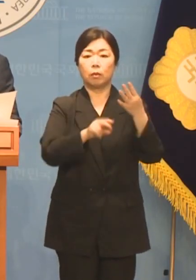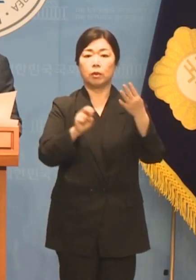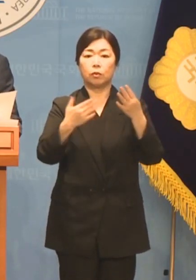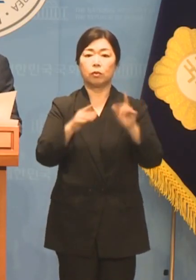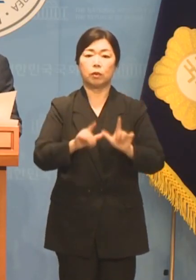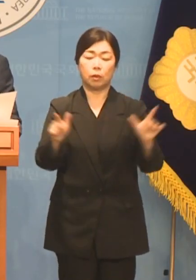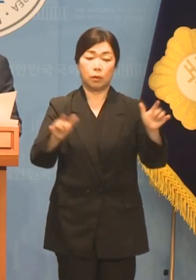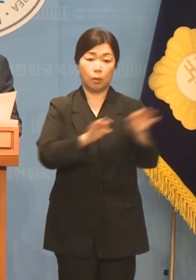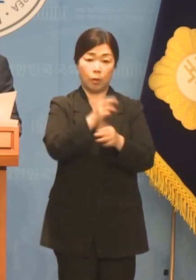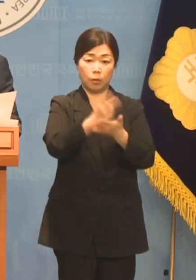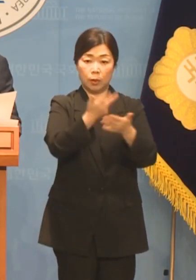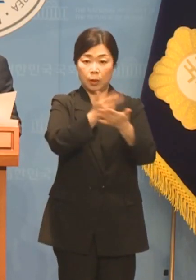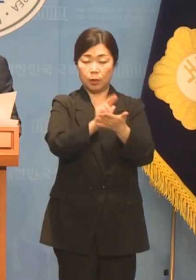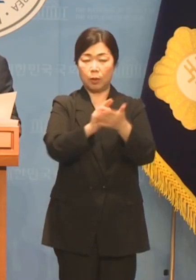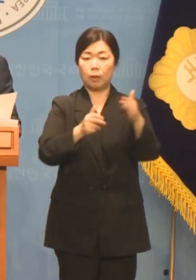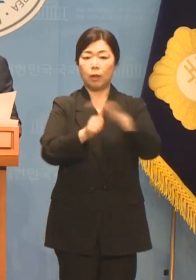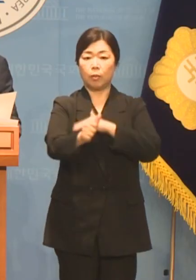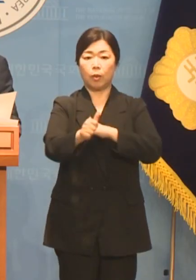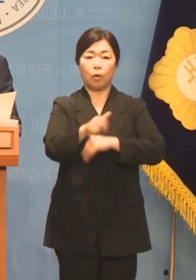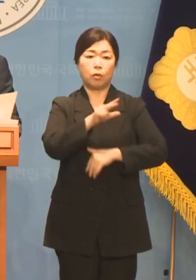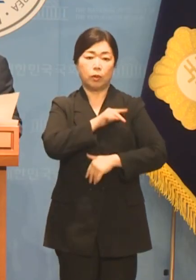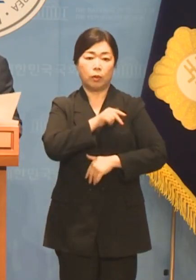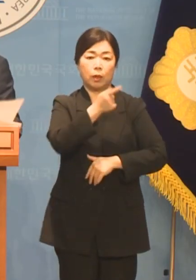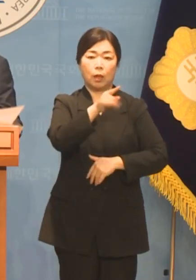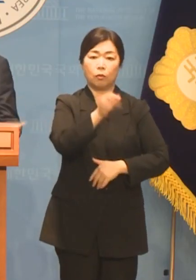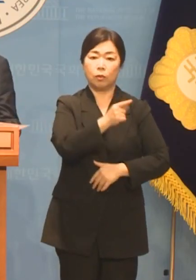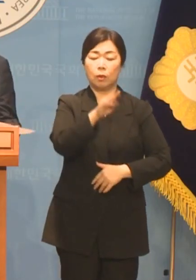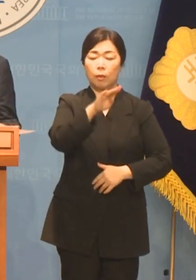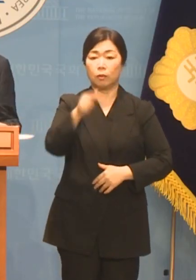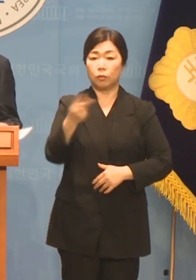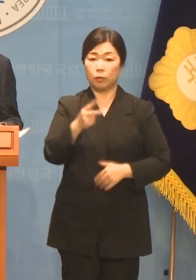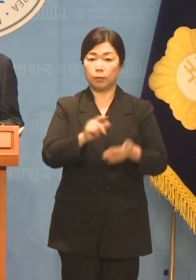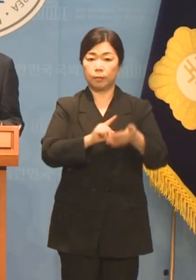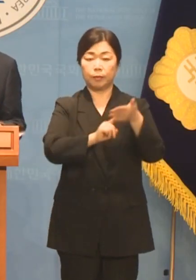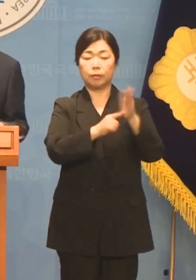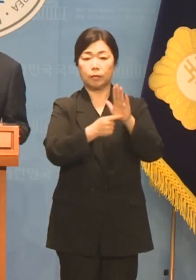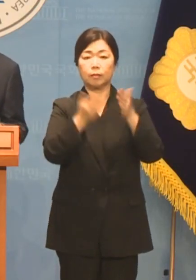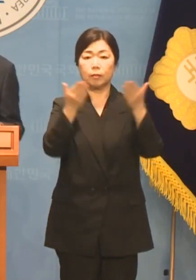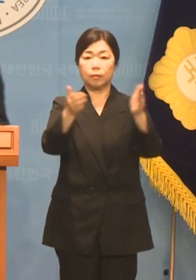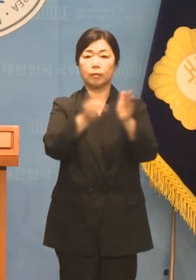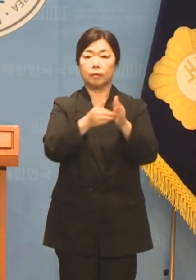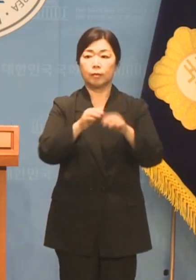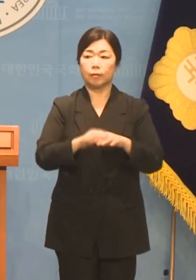4월 29일 상법 개정안 대표 발의 국회의원 강훈식, 박주민 이상입니다.